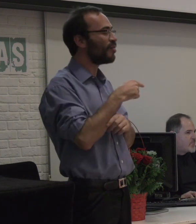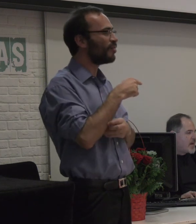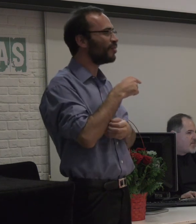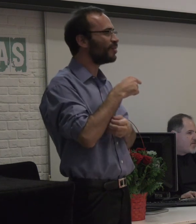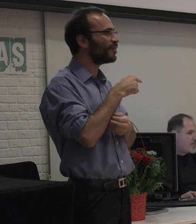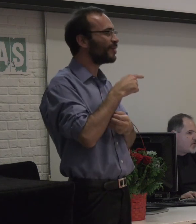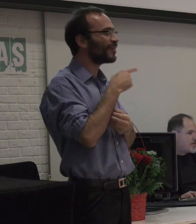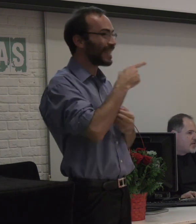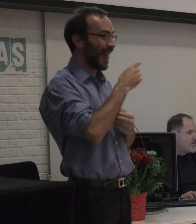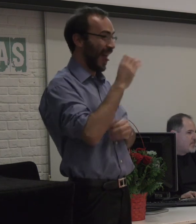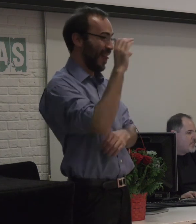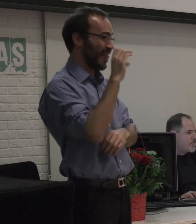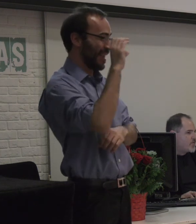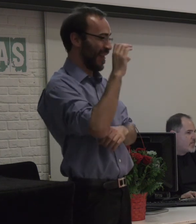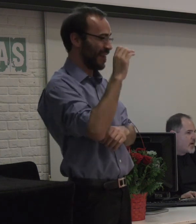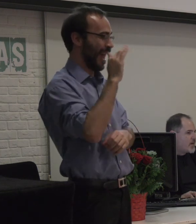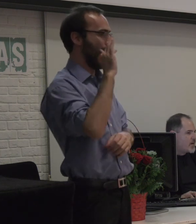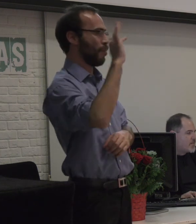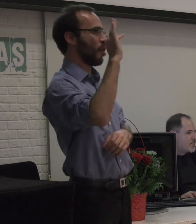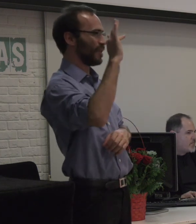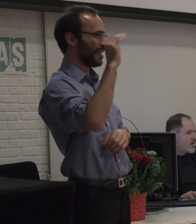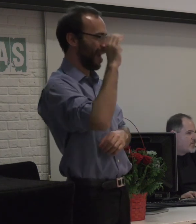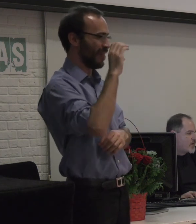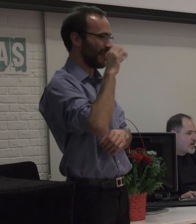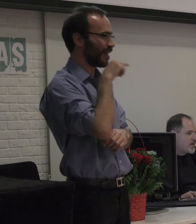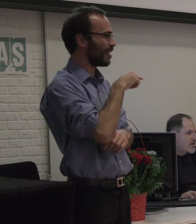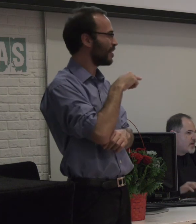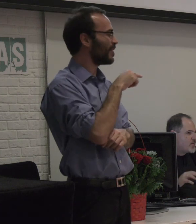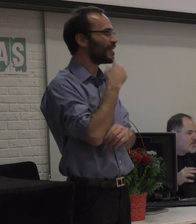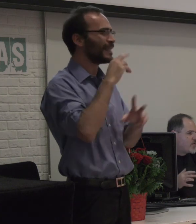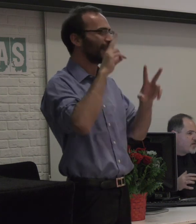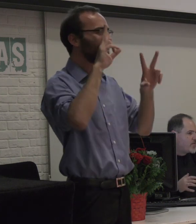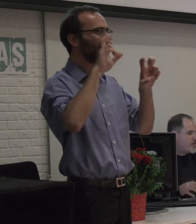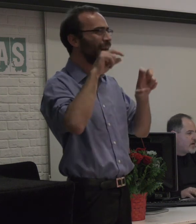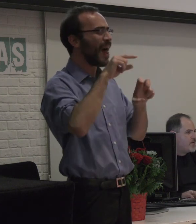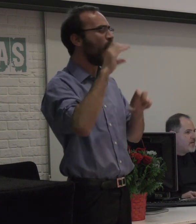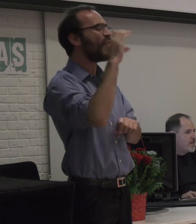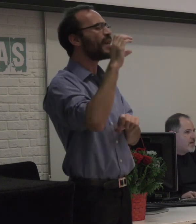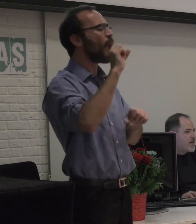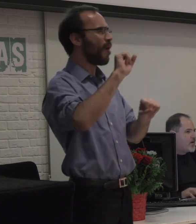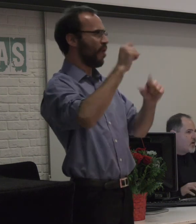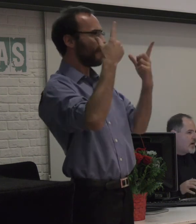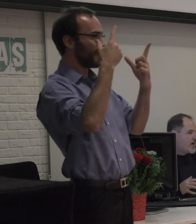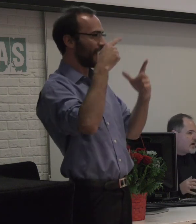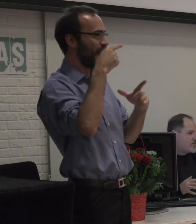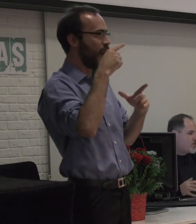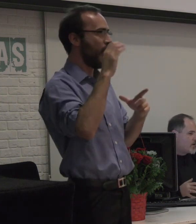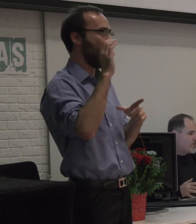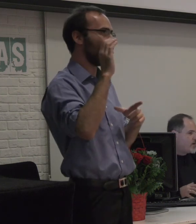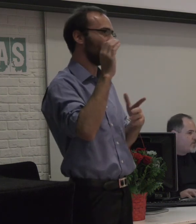la ciencia positiva, por llamarla, por caracterizarlo, digamos, la ciencia oficial o la historiografía